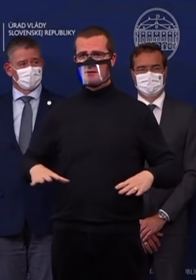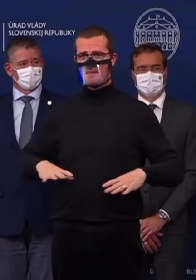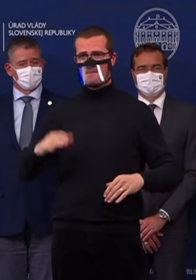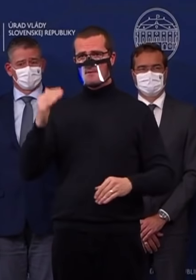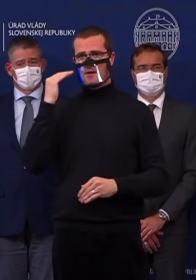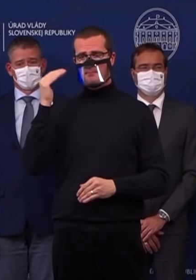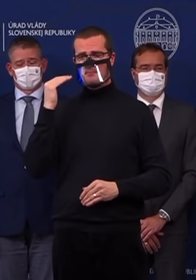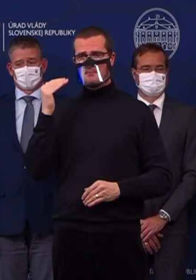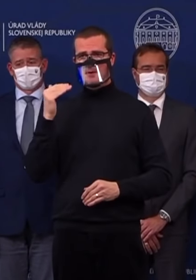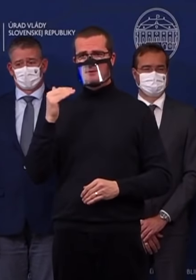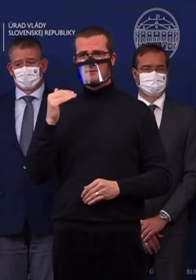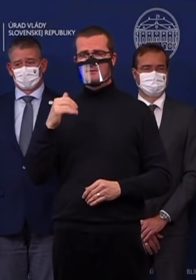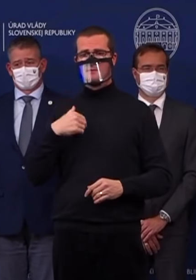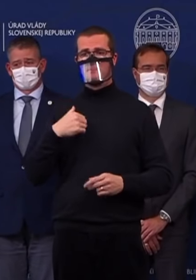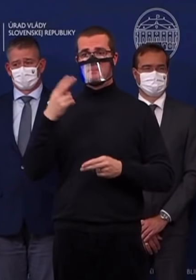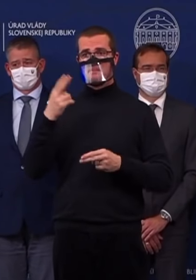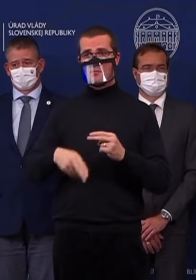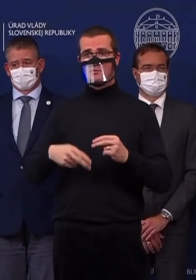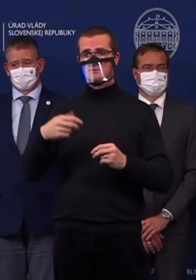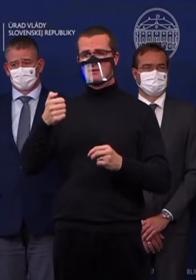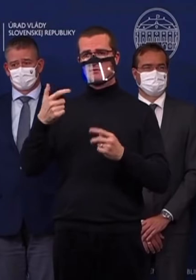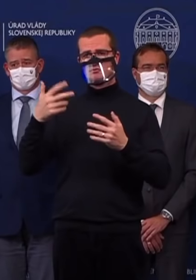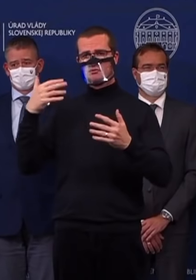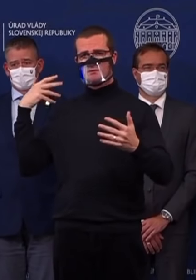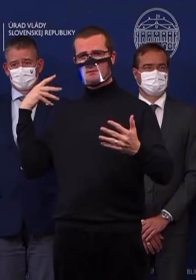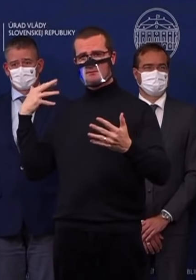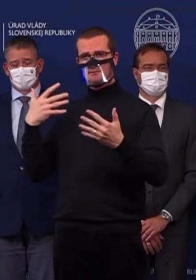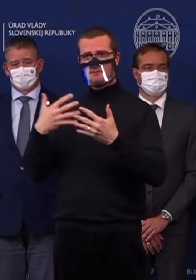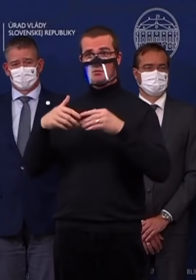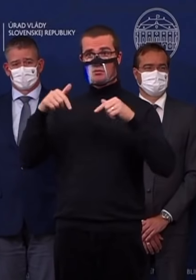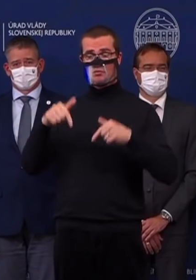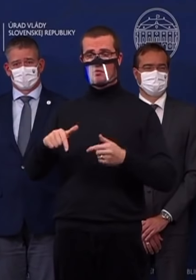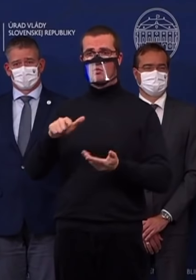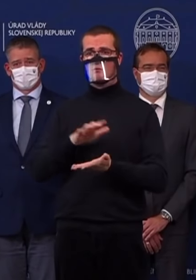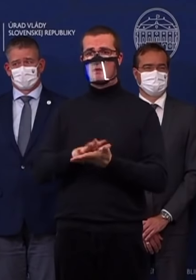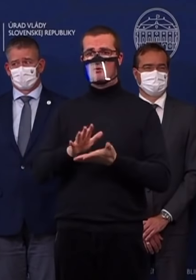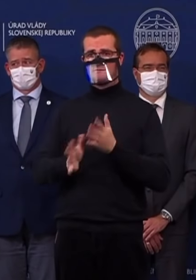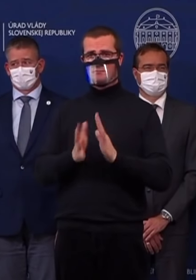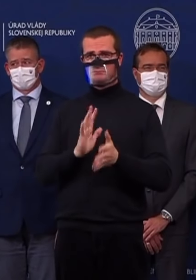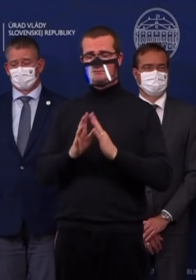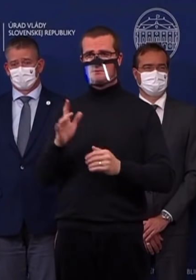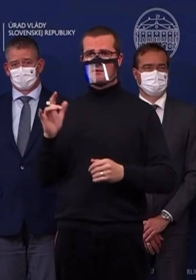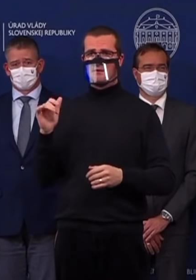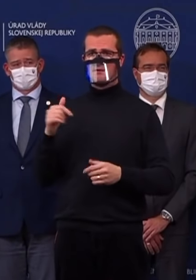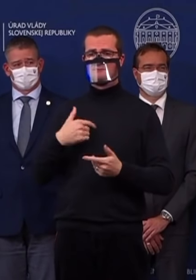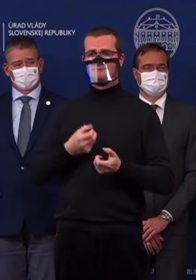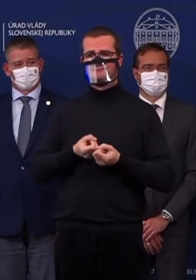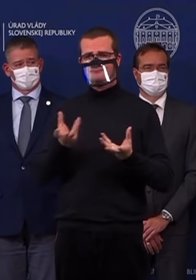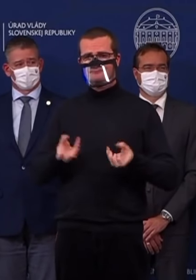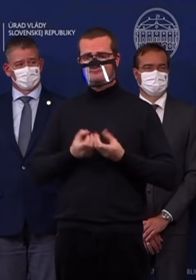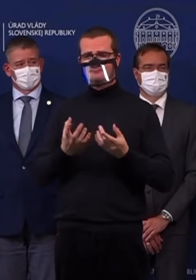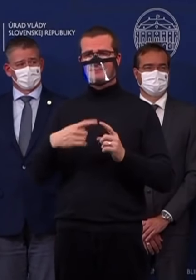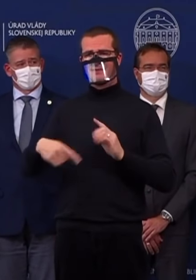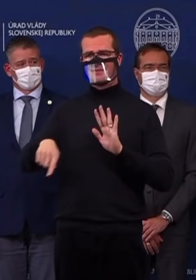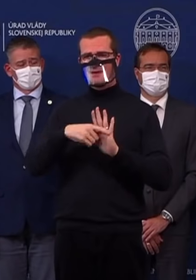páni, za posledné týždne sme tu na tlačových konferenciách prinášali väčšinou negatívne